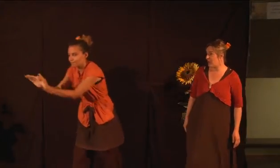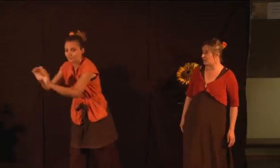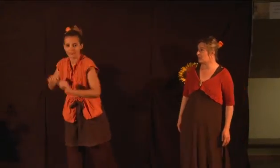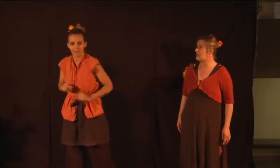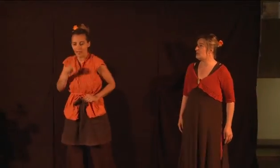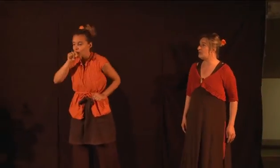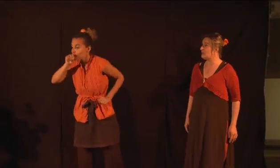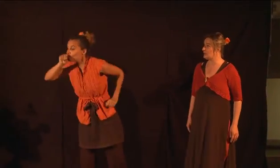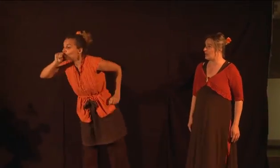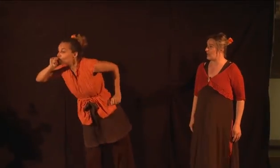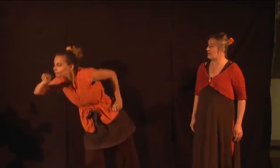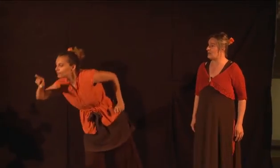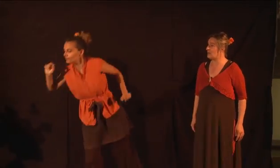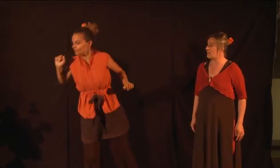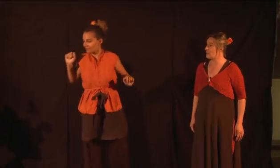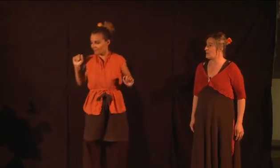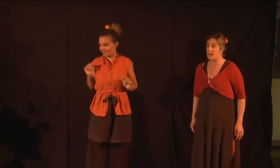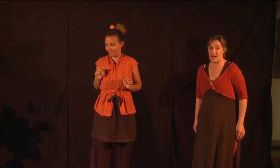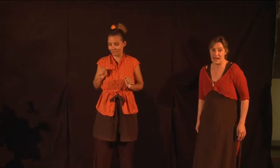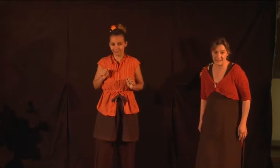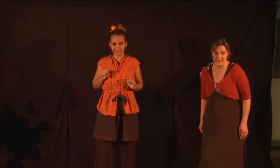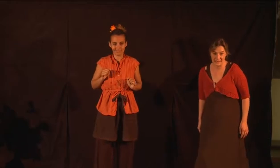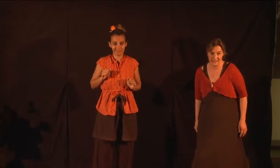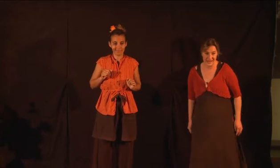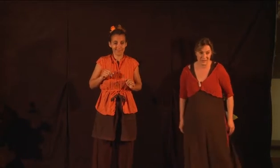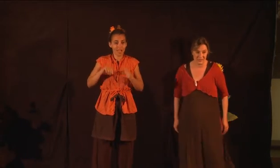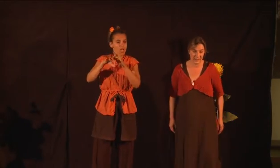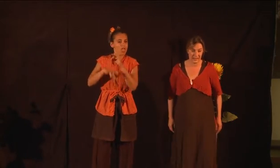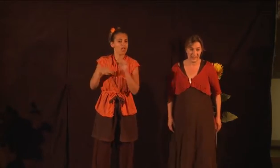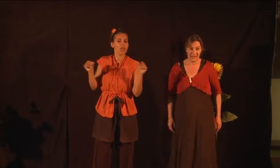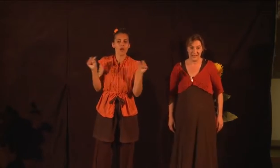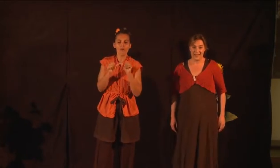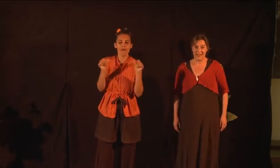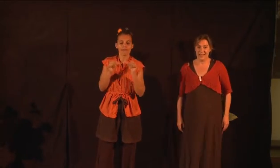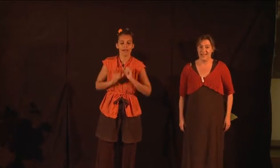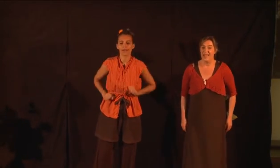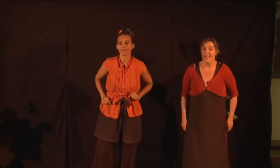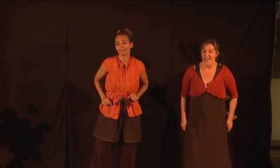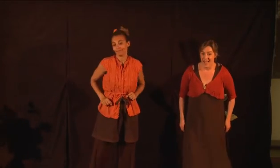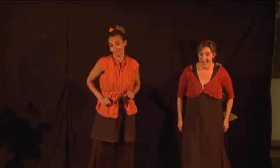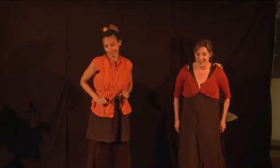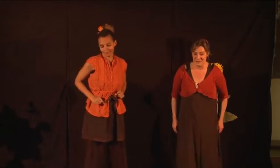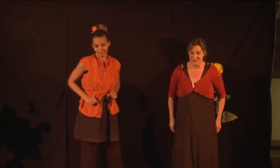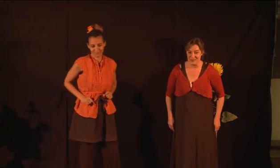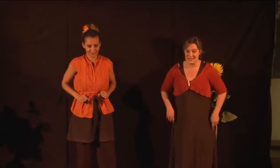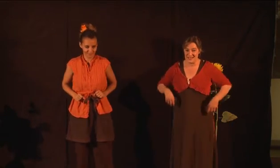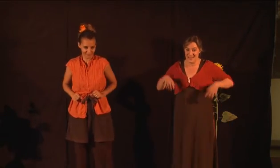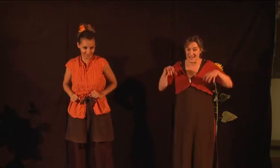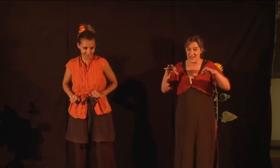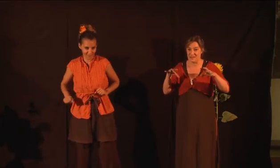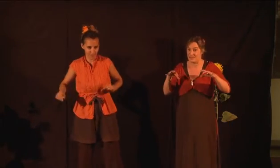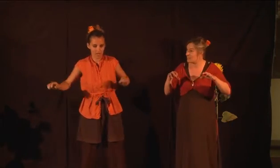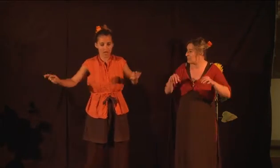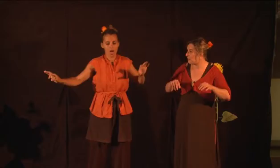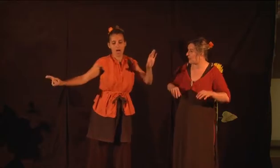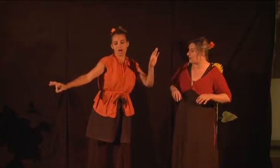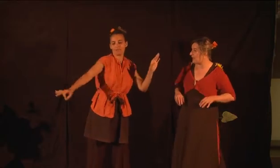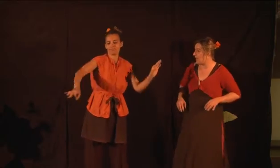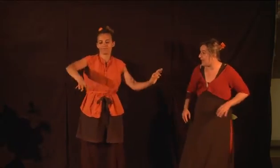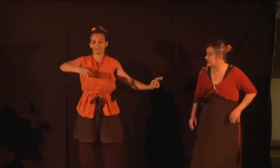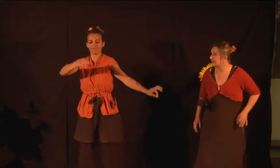Il lui a donné le fil de laine. Et l'araignée, qu'est-ce qu'elle a fait? Elle est venue aussi, et avec ses